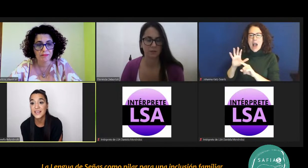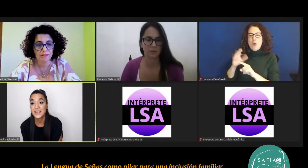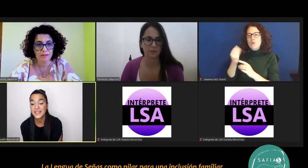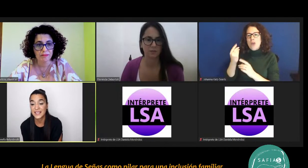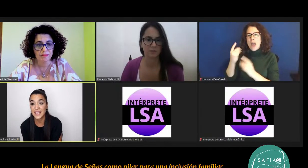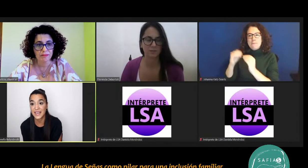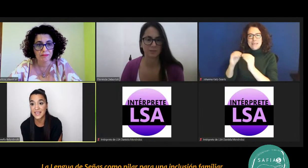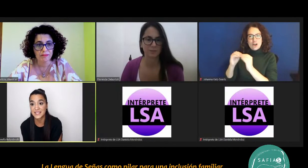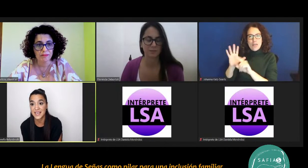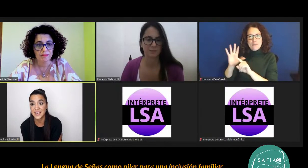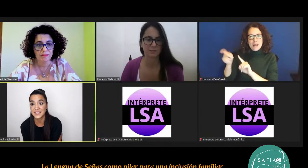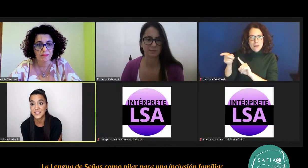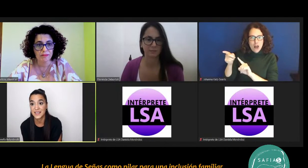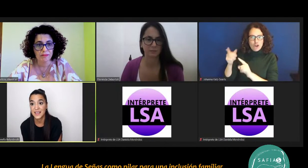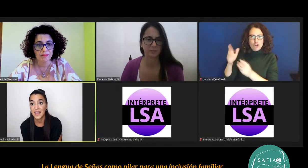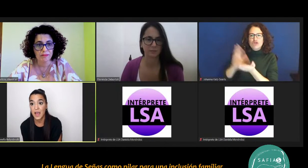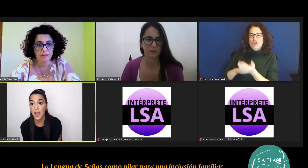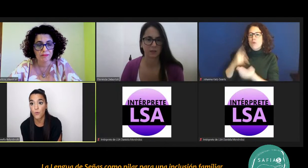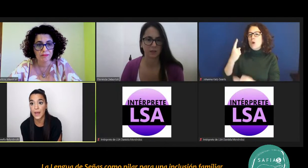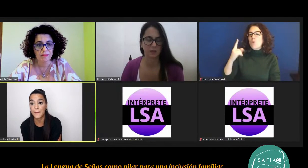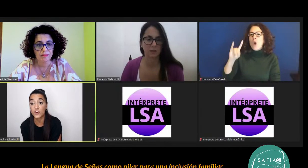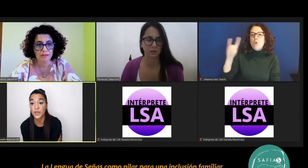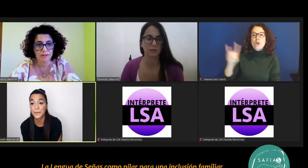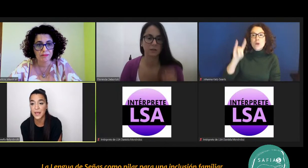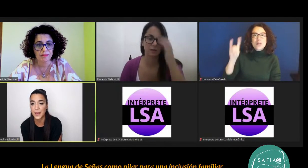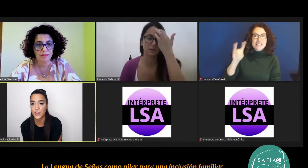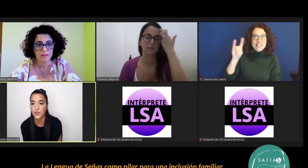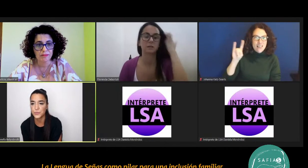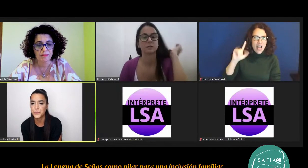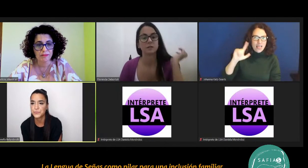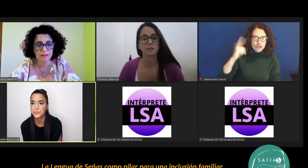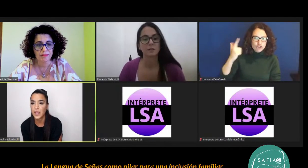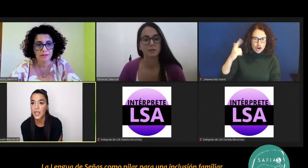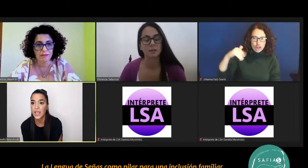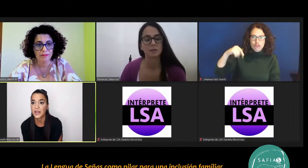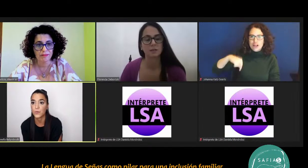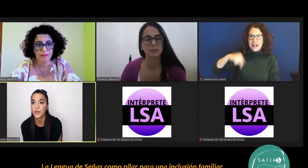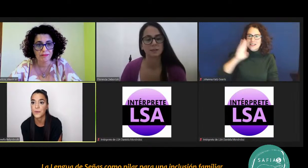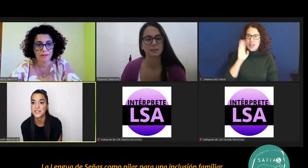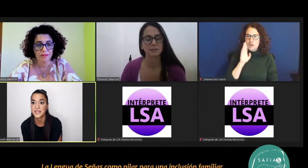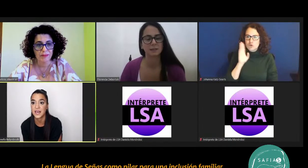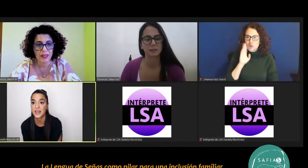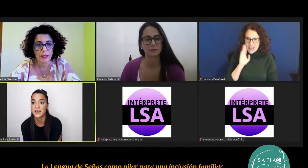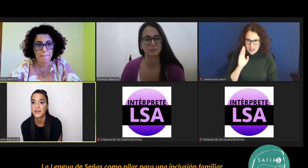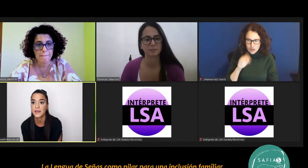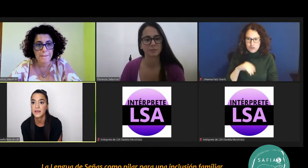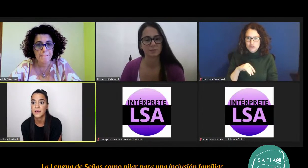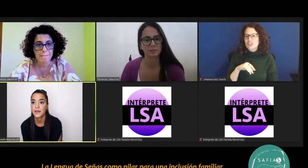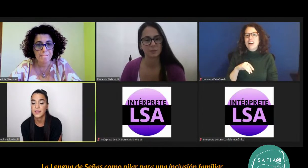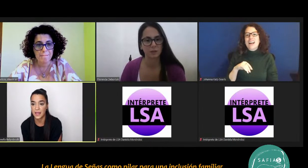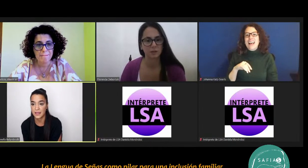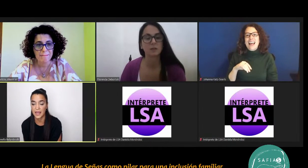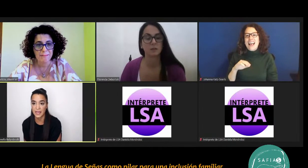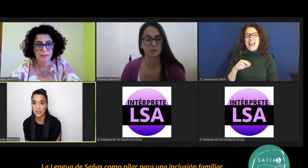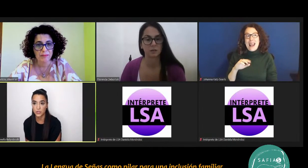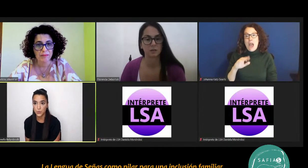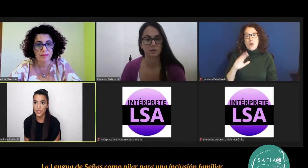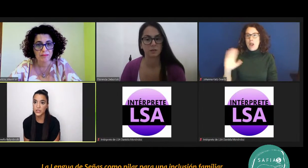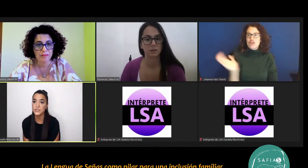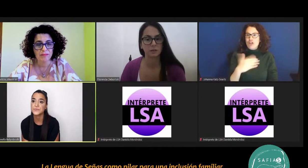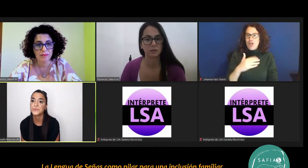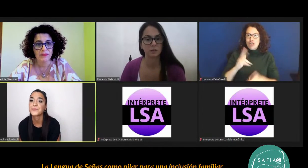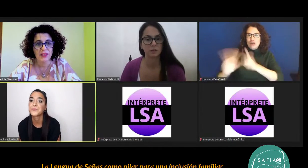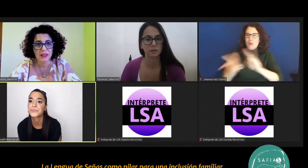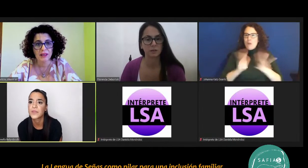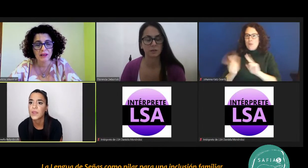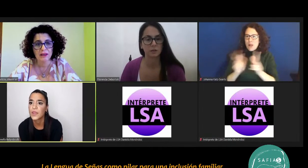sabía que gracias a un amigo de mi hermano en la universidad de acá de Estados